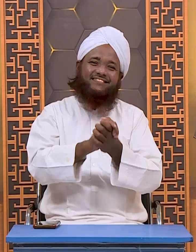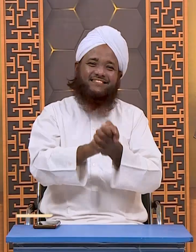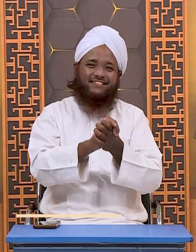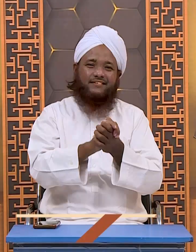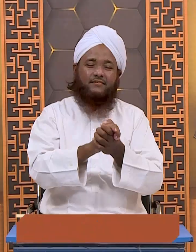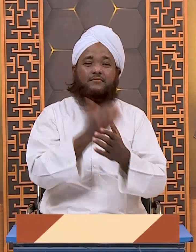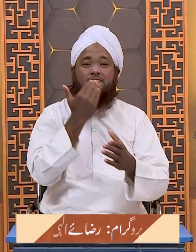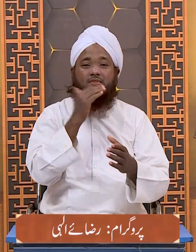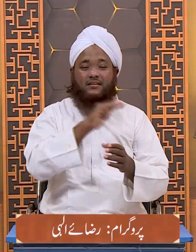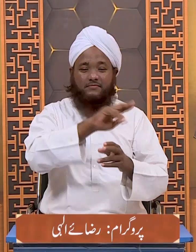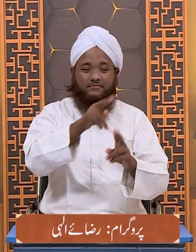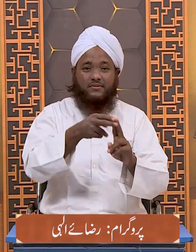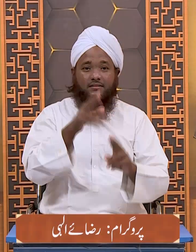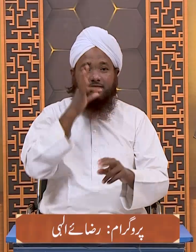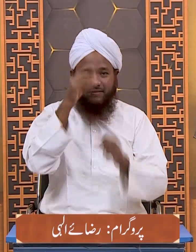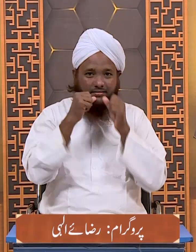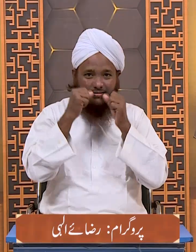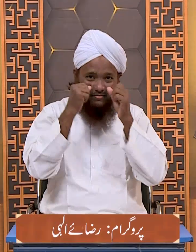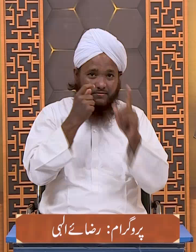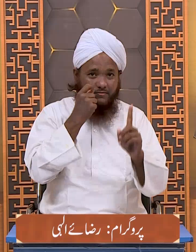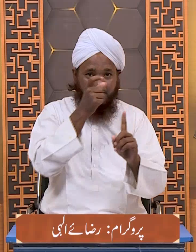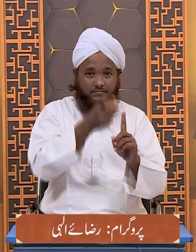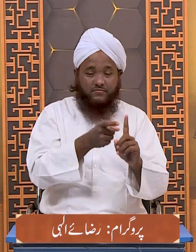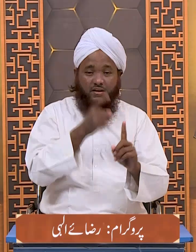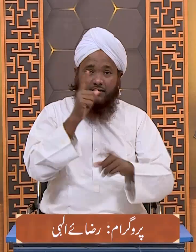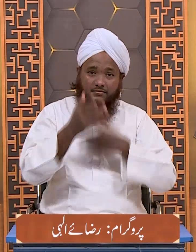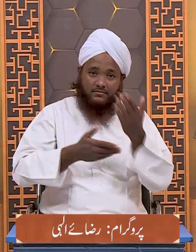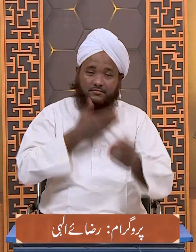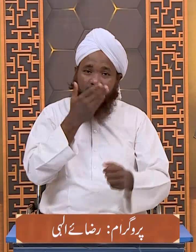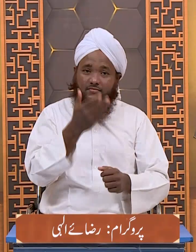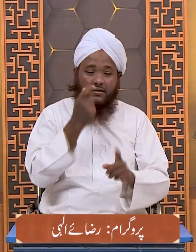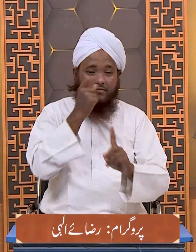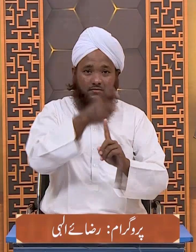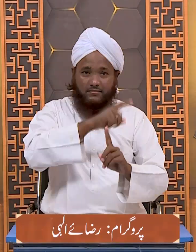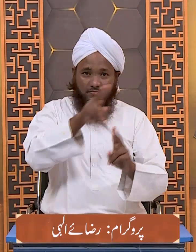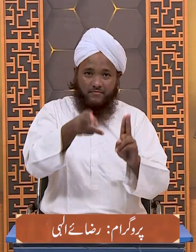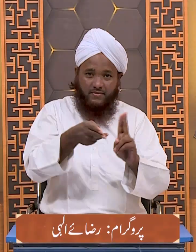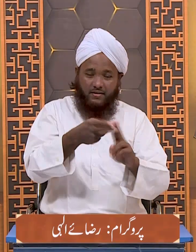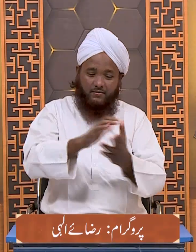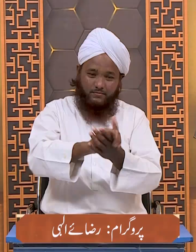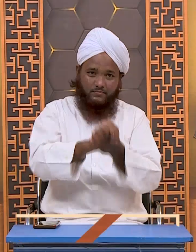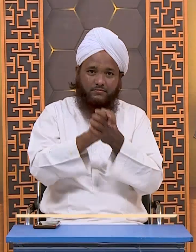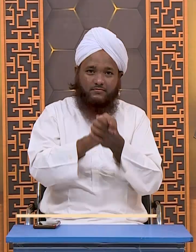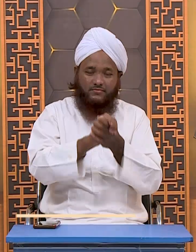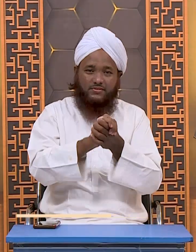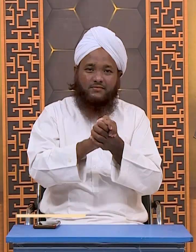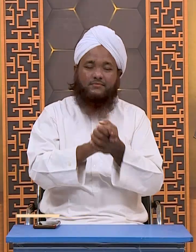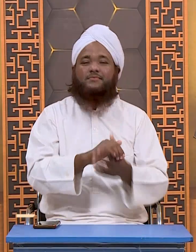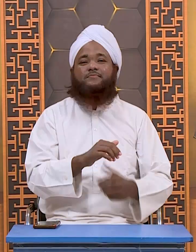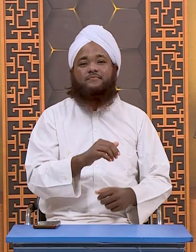यानी मेरे आका सल्लल्लाहु अलैहि वसल्लम इरशाद फरमा रहे हैं, मैं उससे हाथ मिलाऊंगा। सुभान अल्लाह, कितने खुश